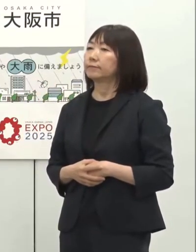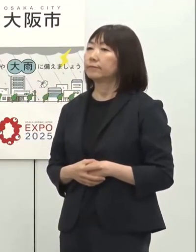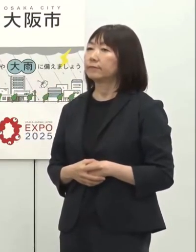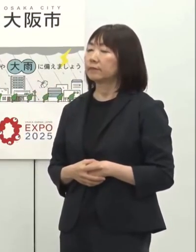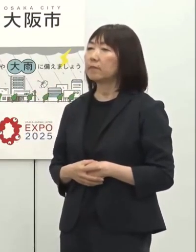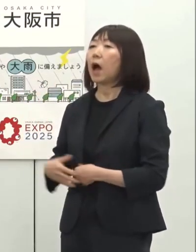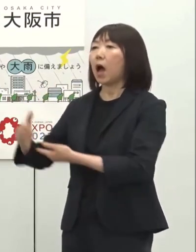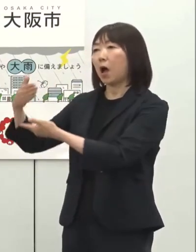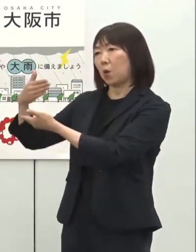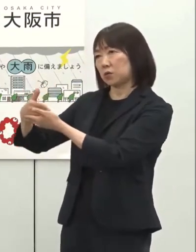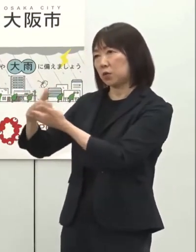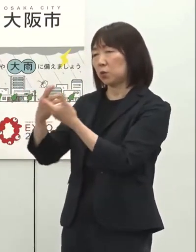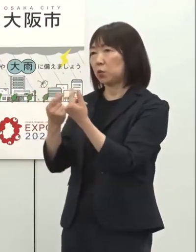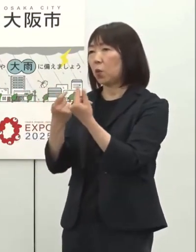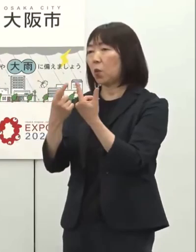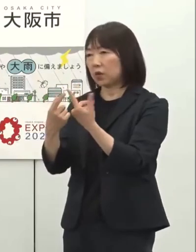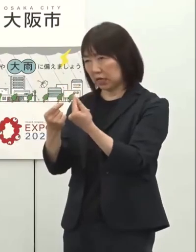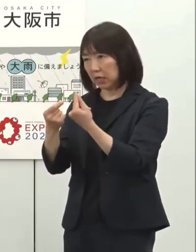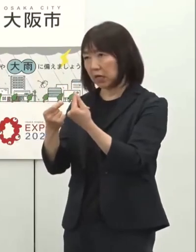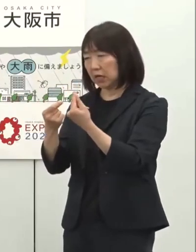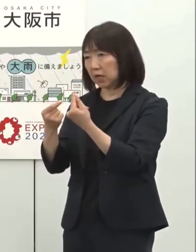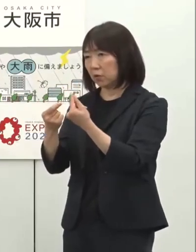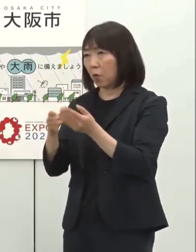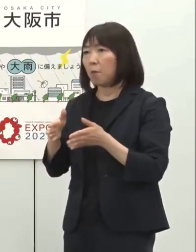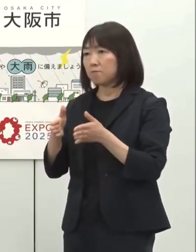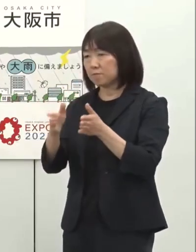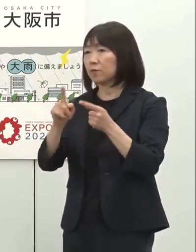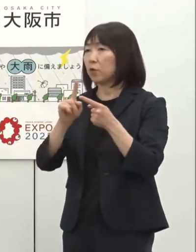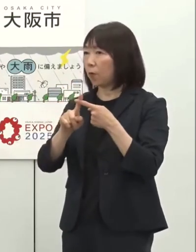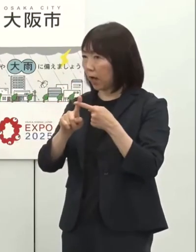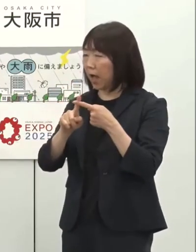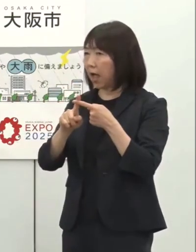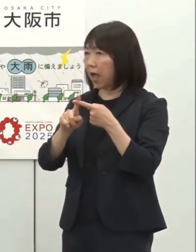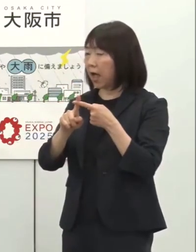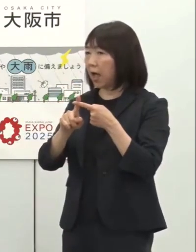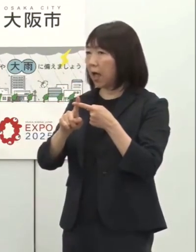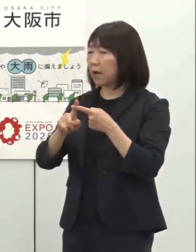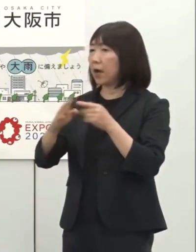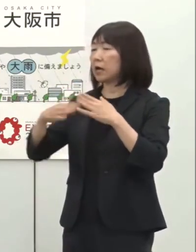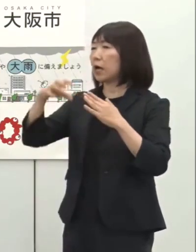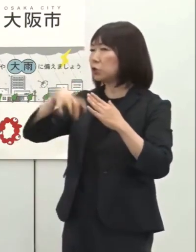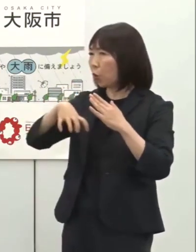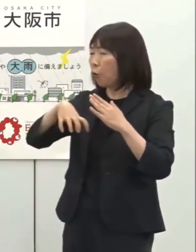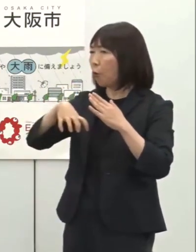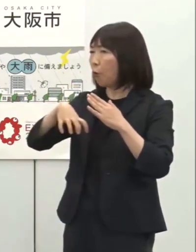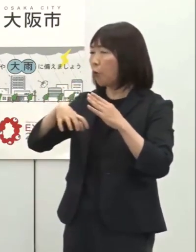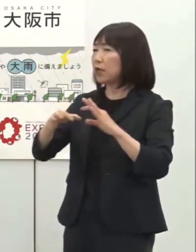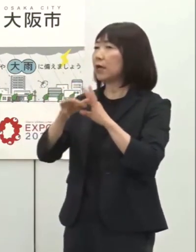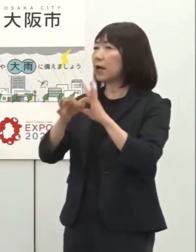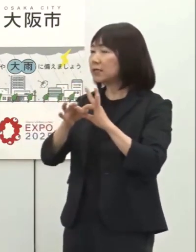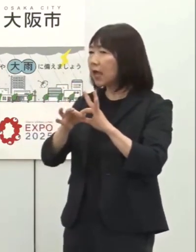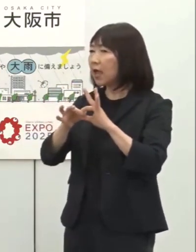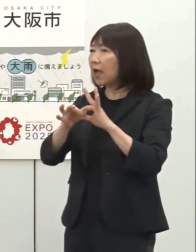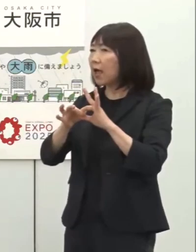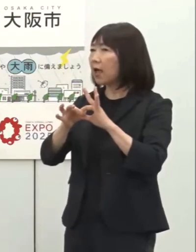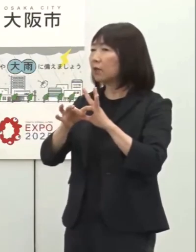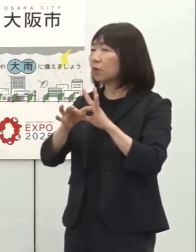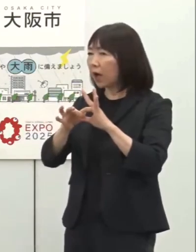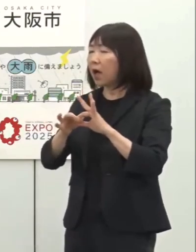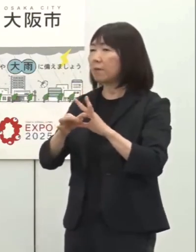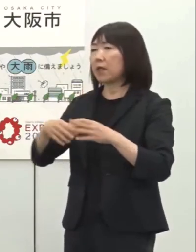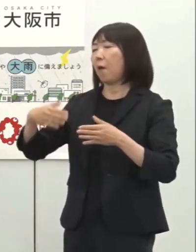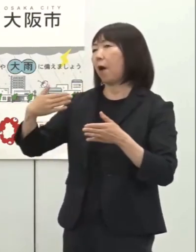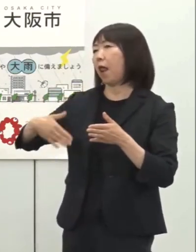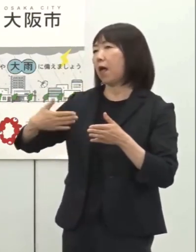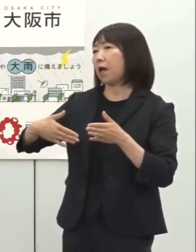おっしゃる通りこうルートとかですね、まあ、会場内の避難とかがまだ見えてきてないというところが一つ大きいと思い